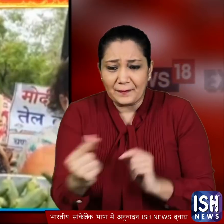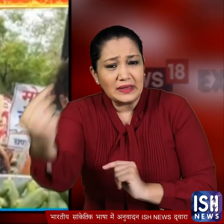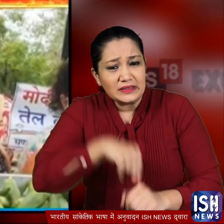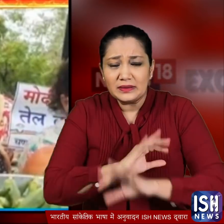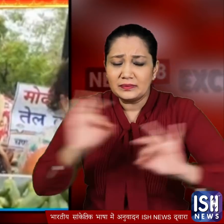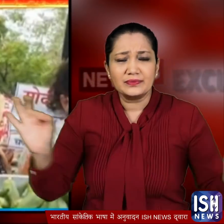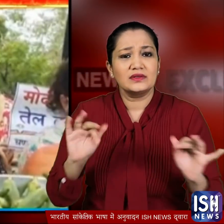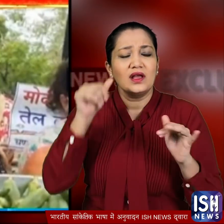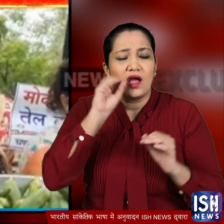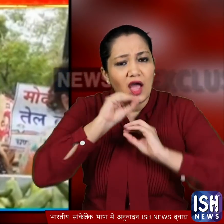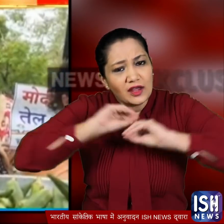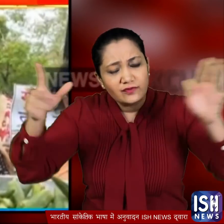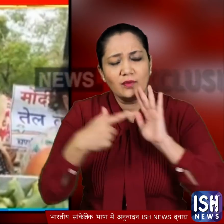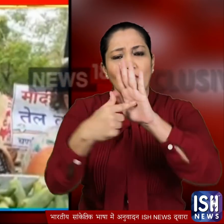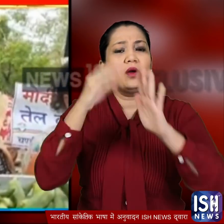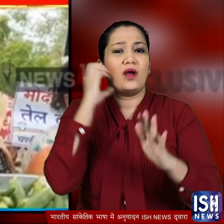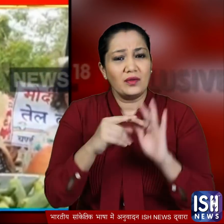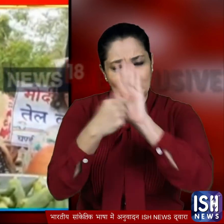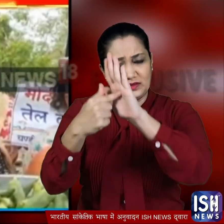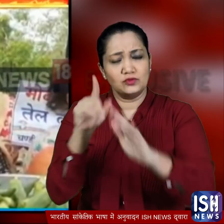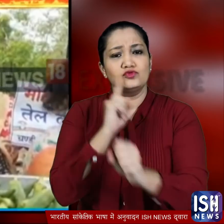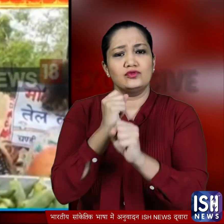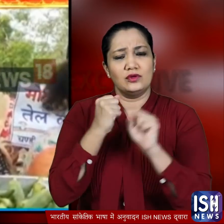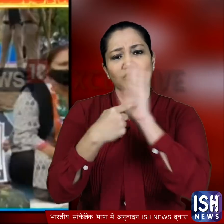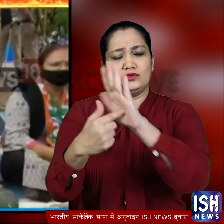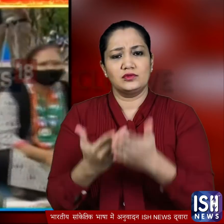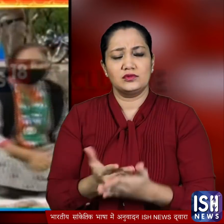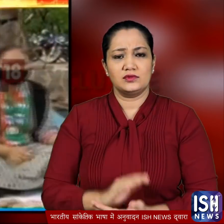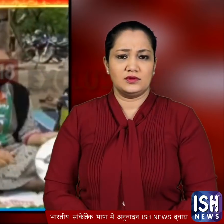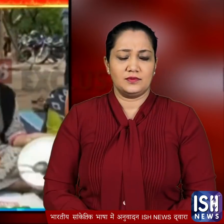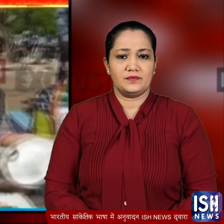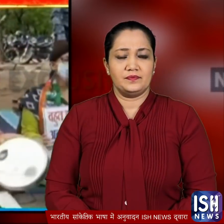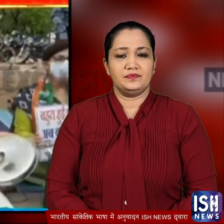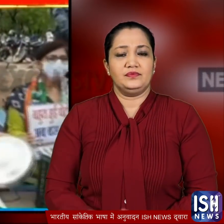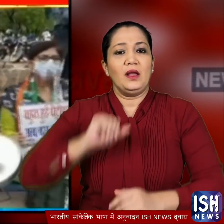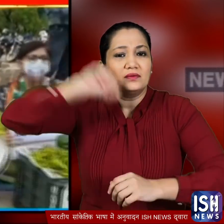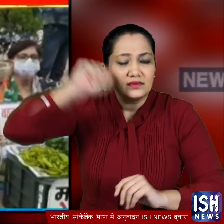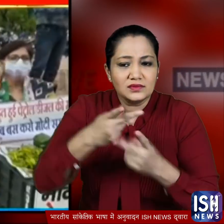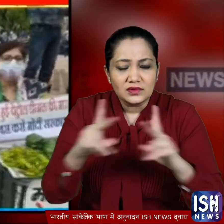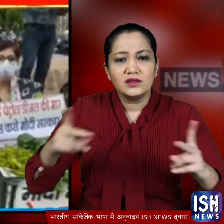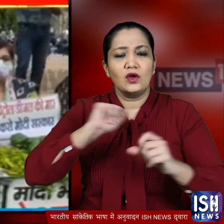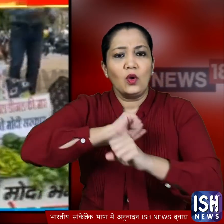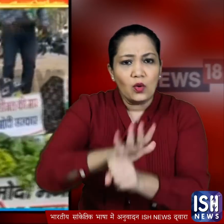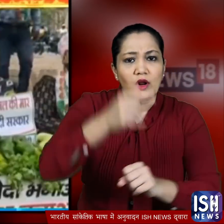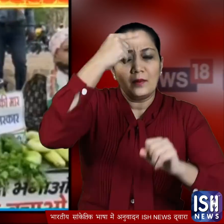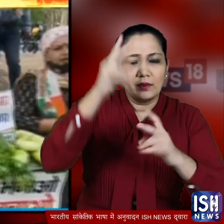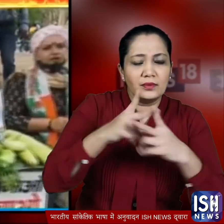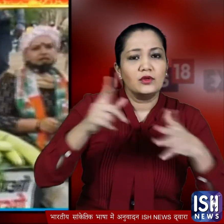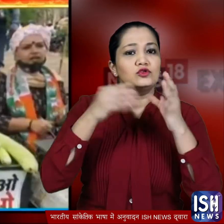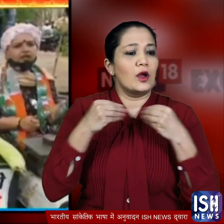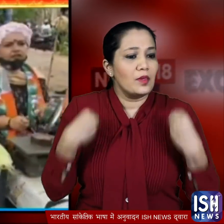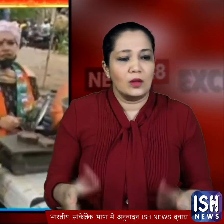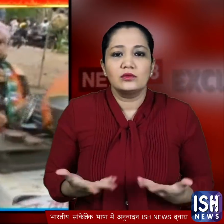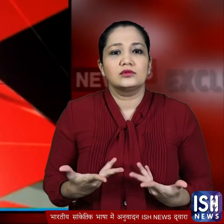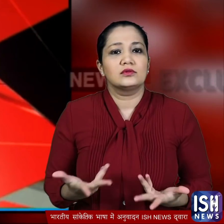आया। ये एक सूचनात्मक प्रदर्शन है मोदी सरकार तक आवाज पहुँचाने का। प्रदर्शनकारियों ने दावा किया कि वो सभी कोरोना संकट की वजह से बेरोजगार